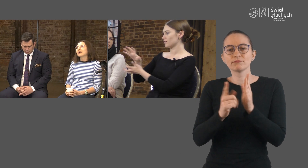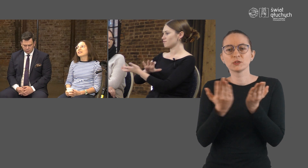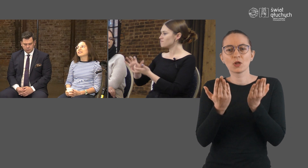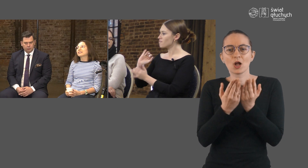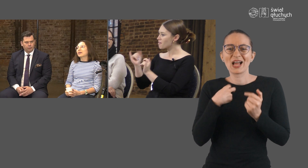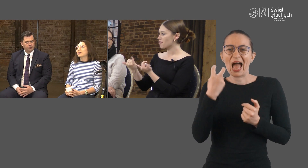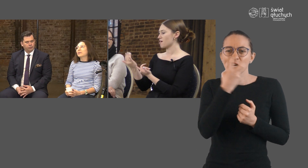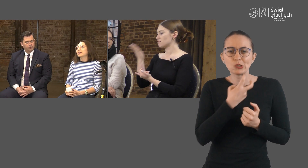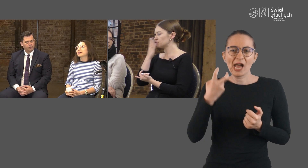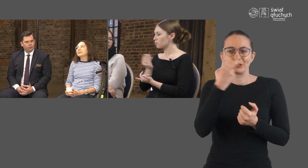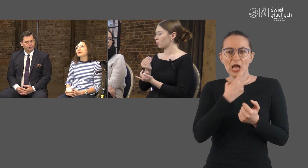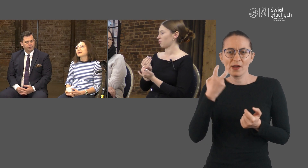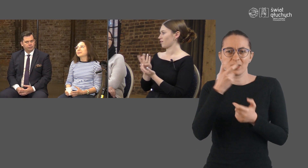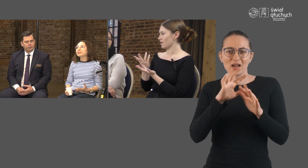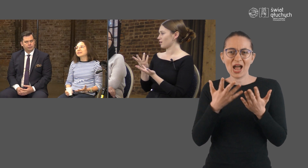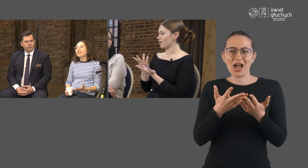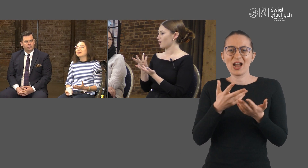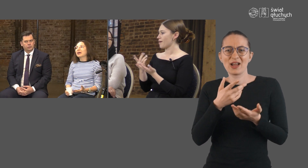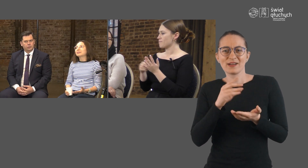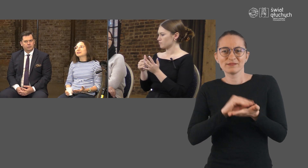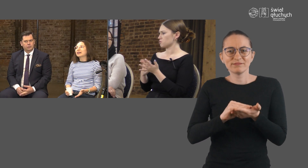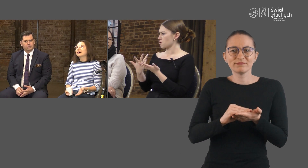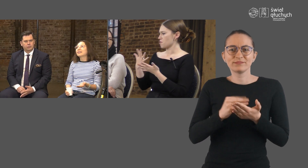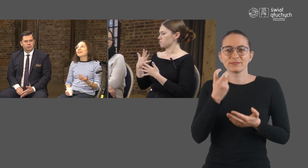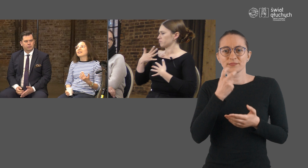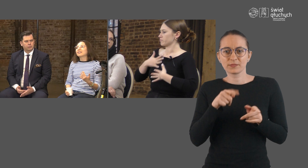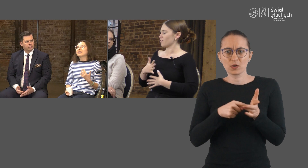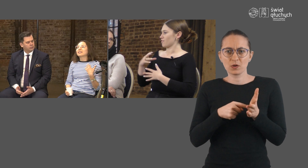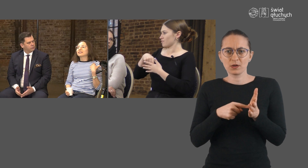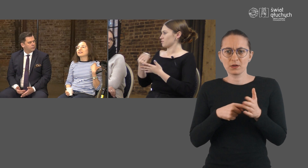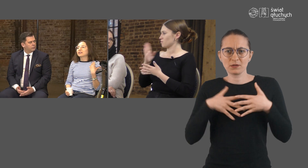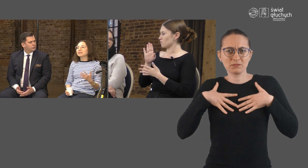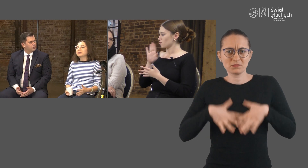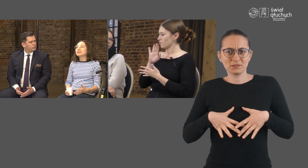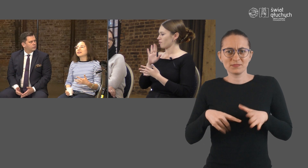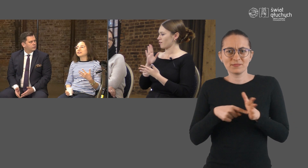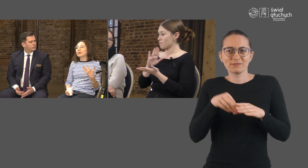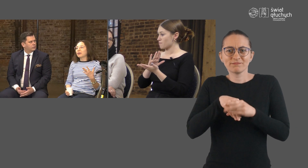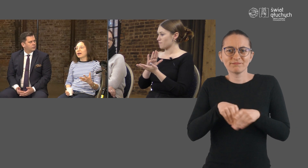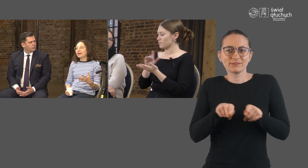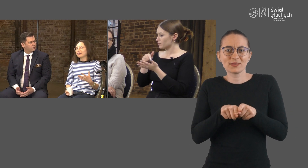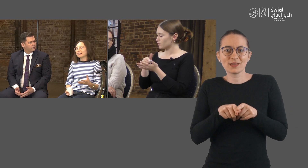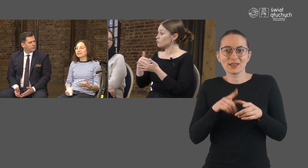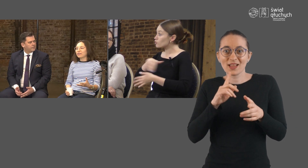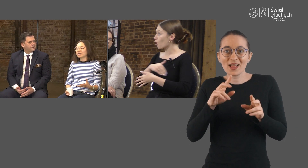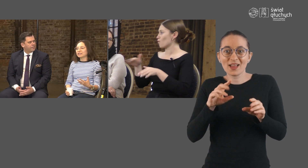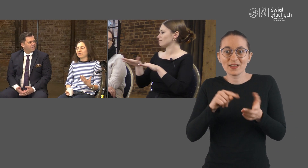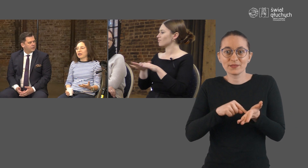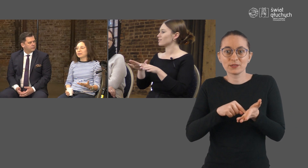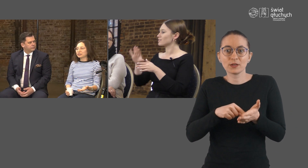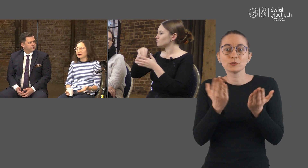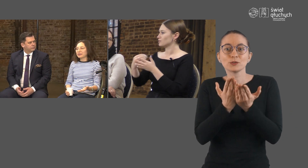I taką postawę miałam, że to jest miejsce, gdzie mogę